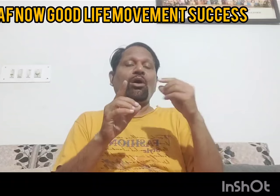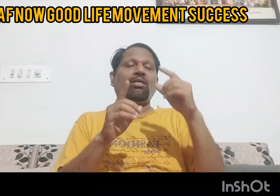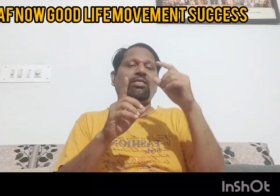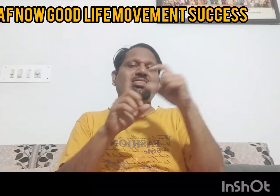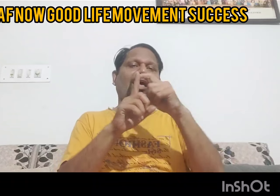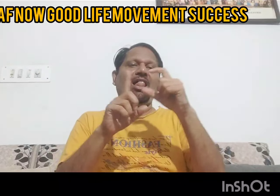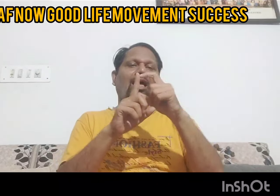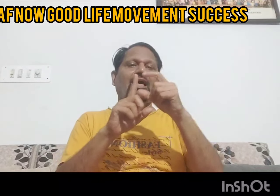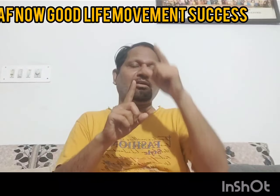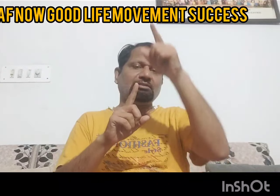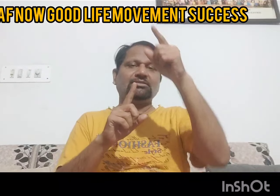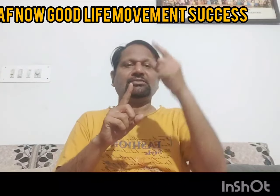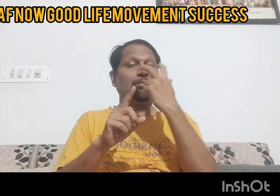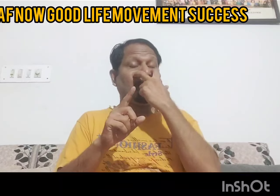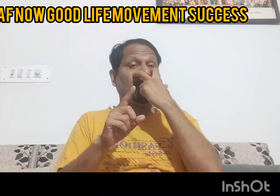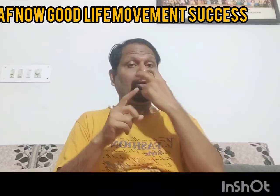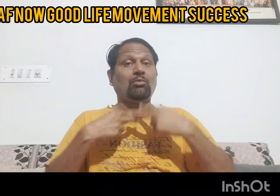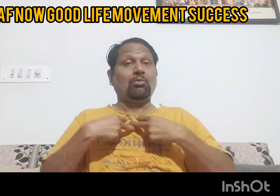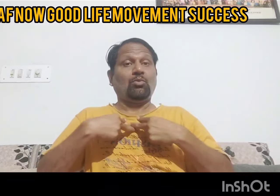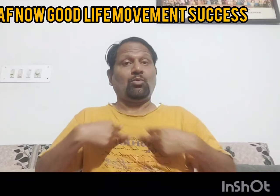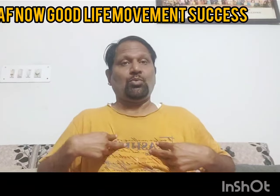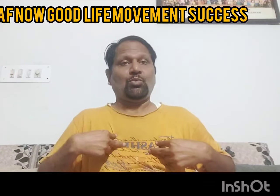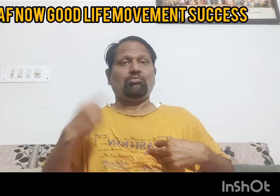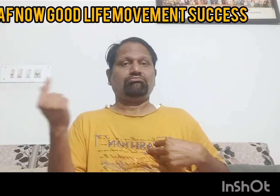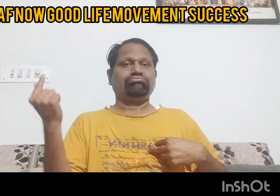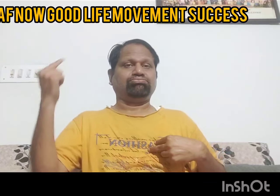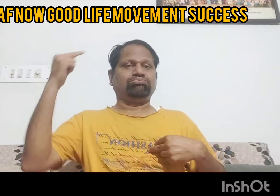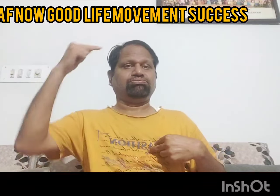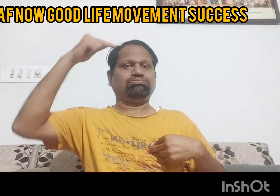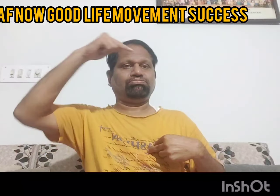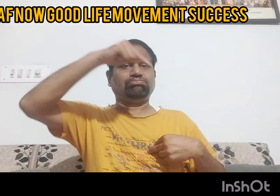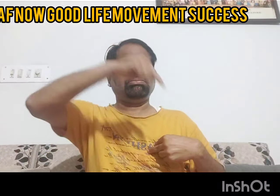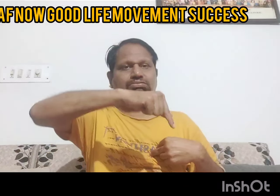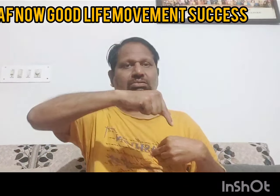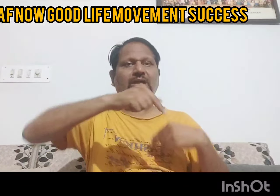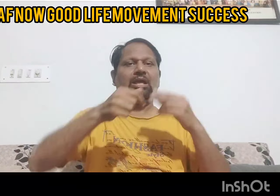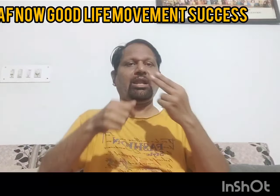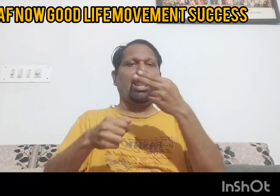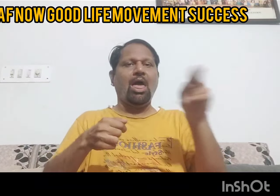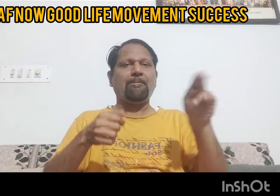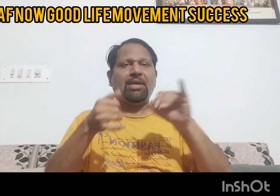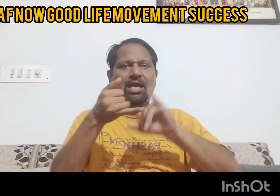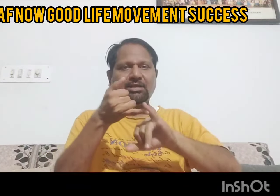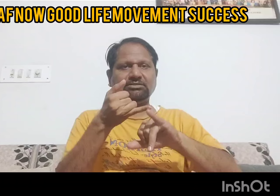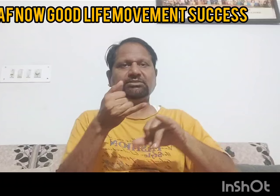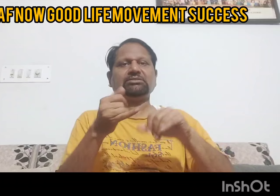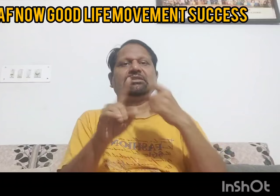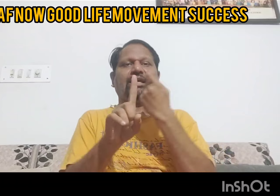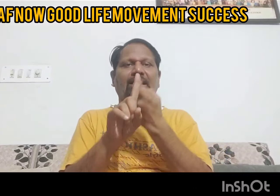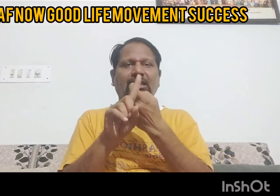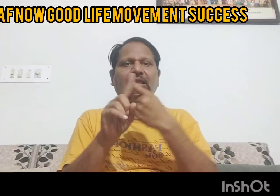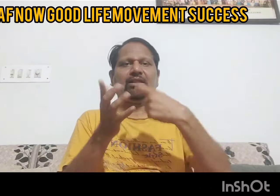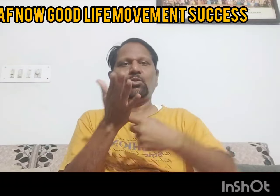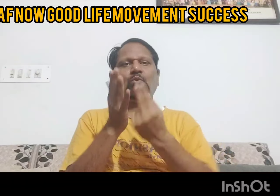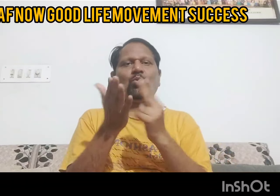और इसके लिए हम धन्यवाद देना चाहते हैं आदर निश्री एसके रुंग्टा साहाब सुप्रिम कोट के वाकिल जो स्वेम द्रश्टी दिव्यांग है